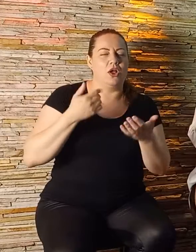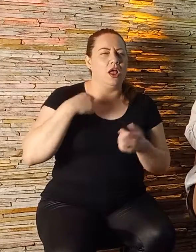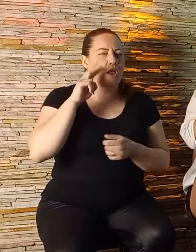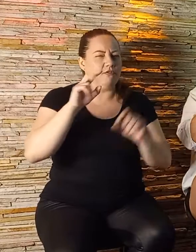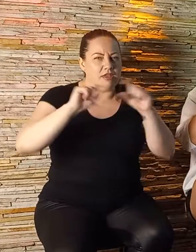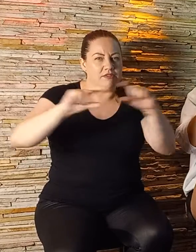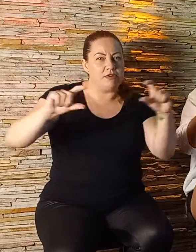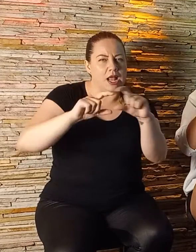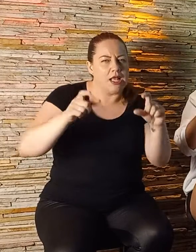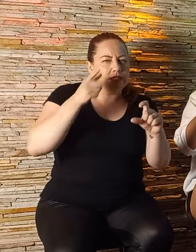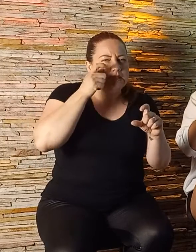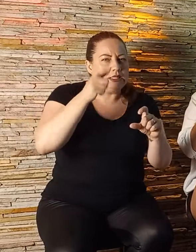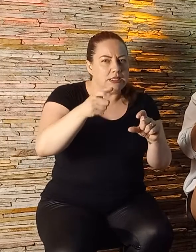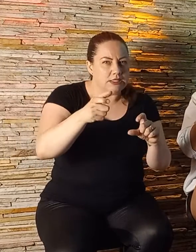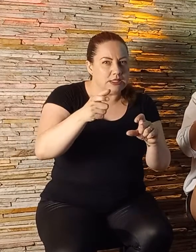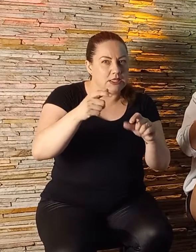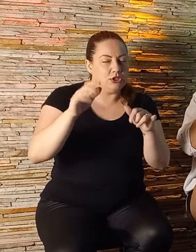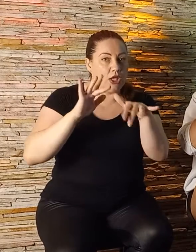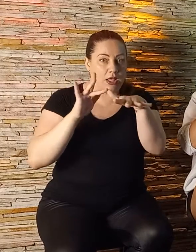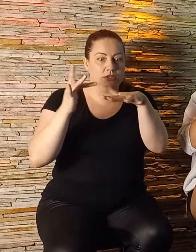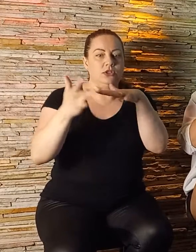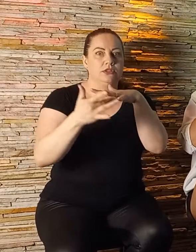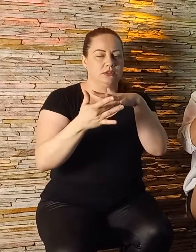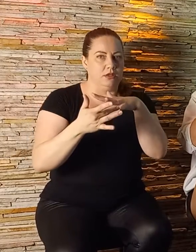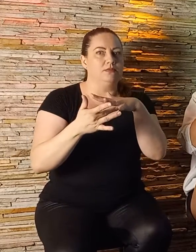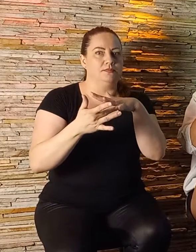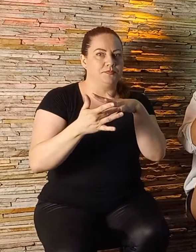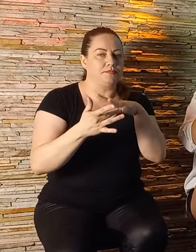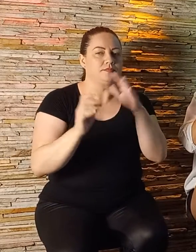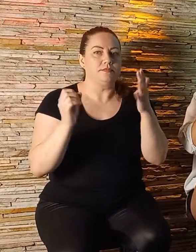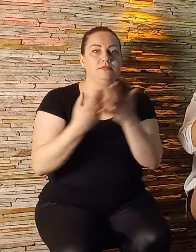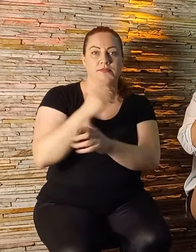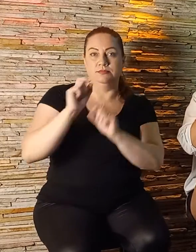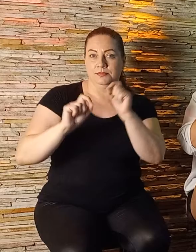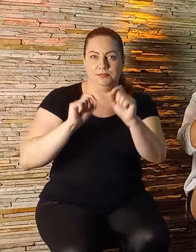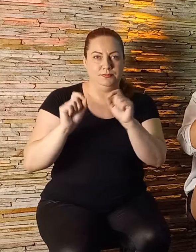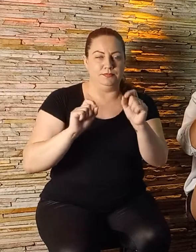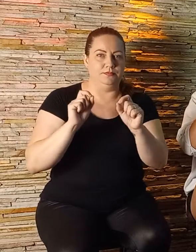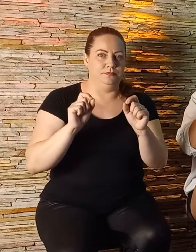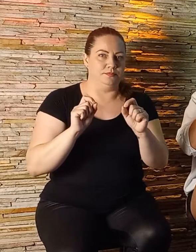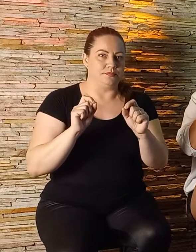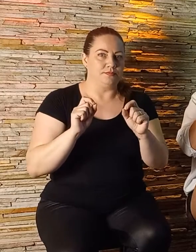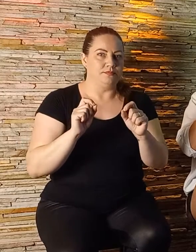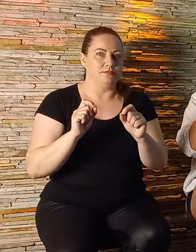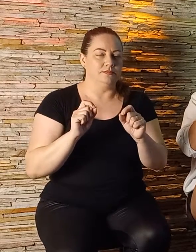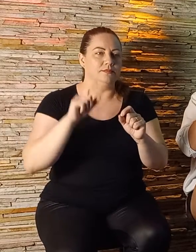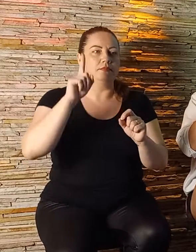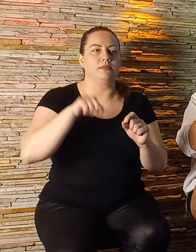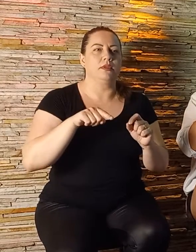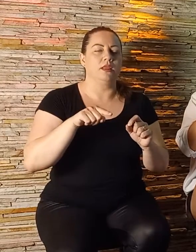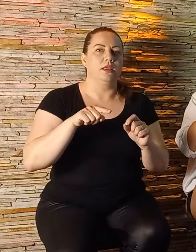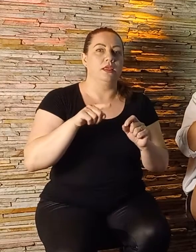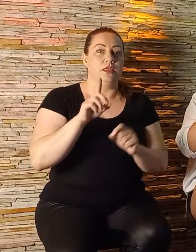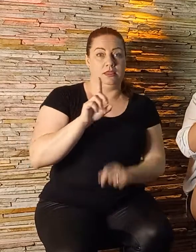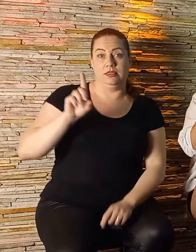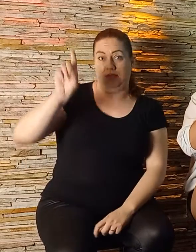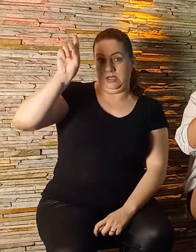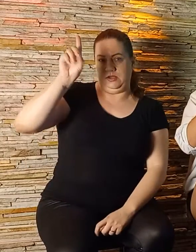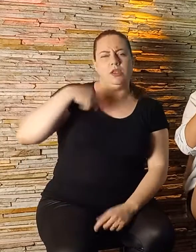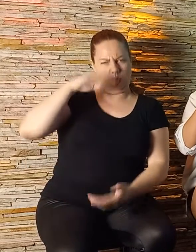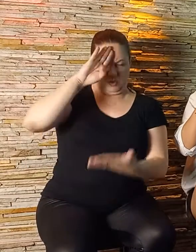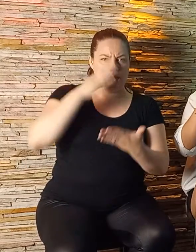frase muito interessante esses dias nas redes sociais obviamente né é que é Deus